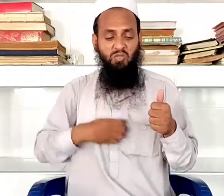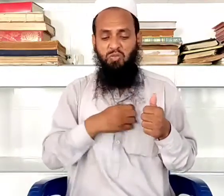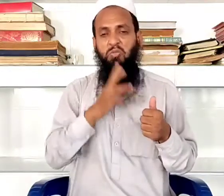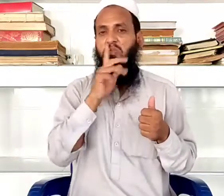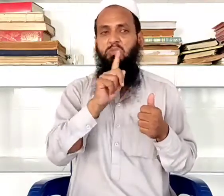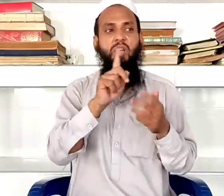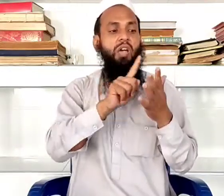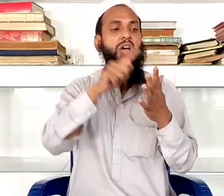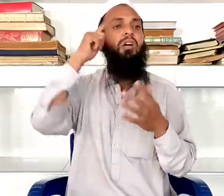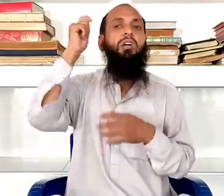محبت